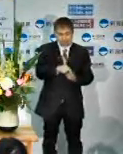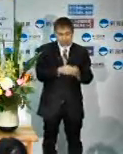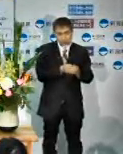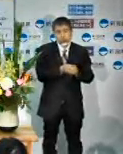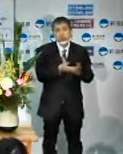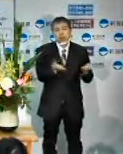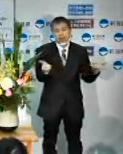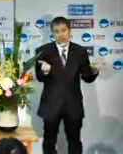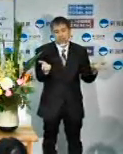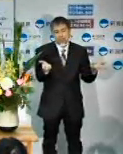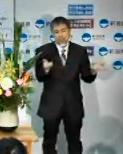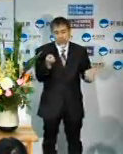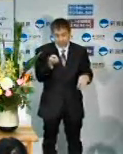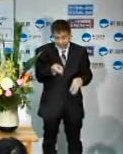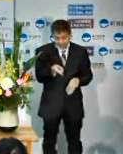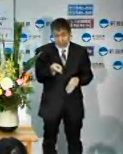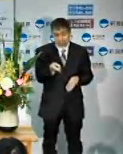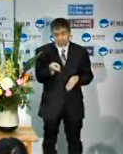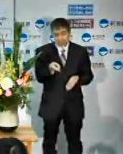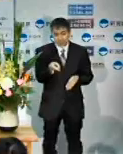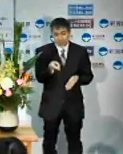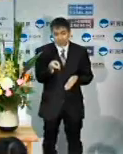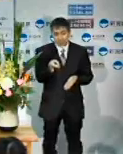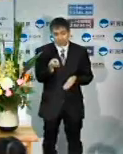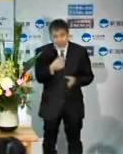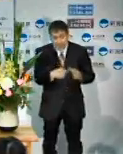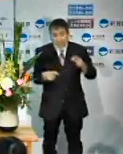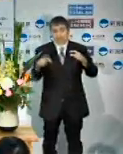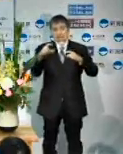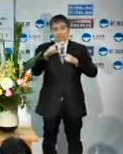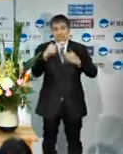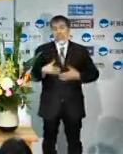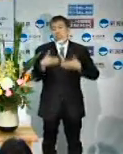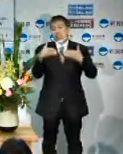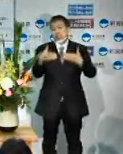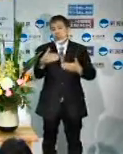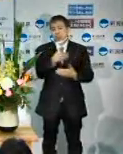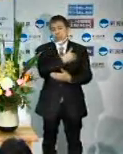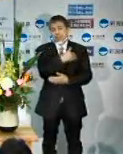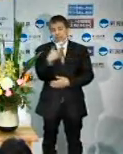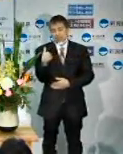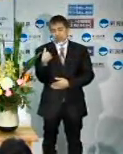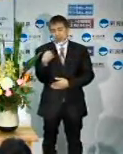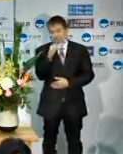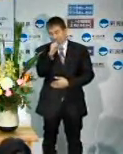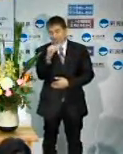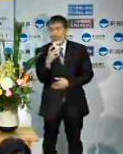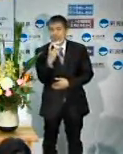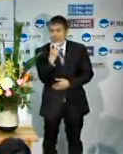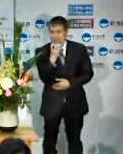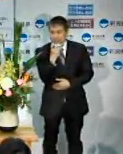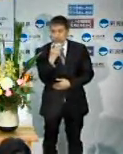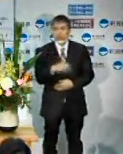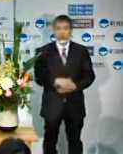こう、何か、進展できるものがあればという期待はあります。